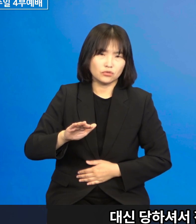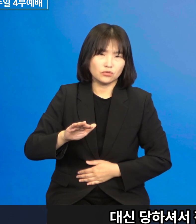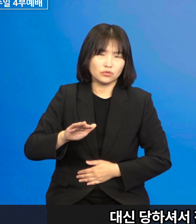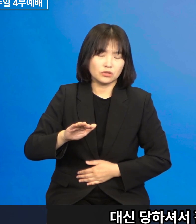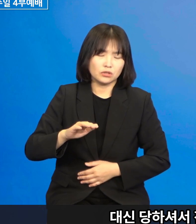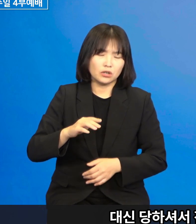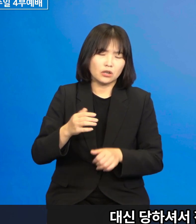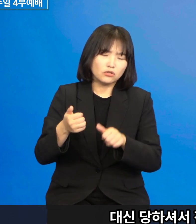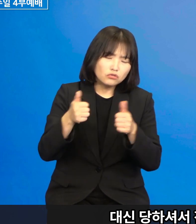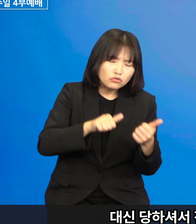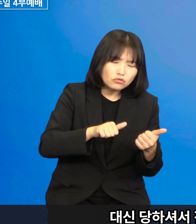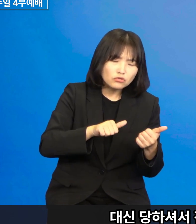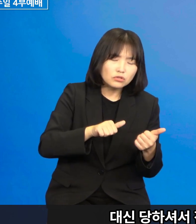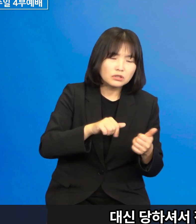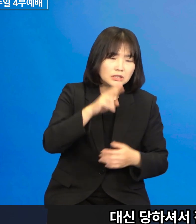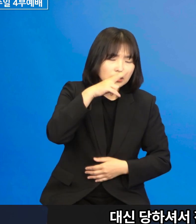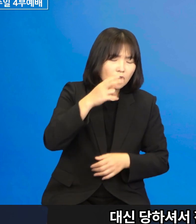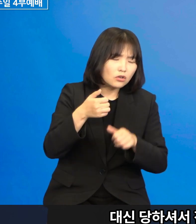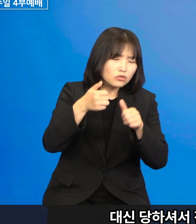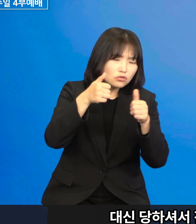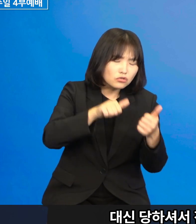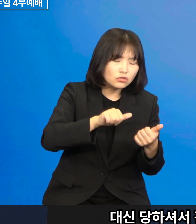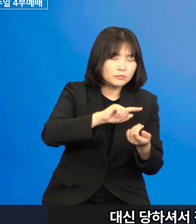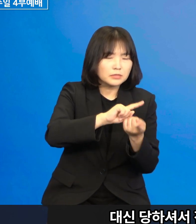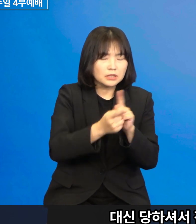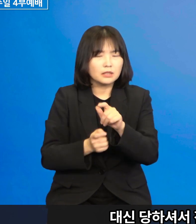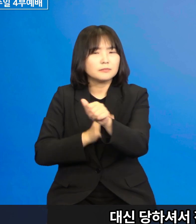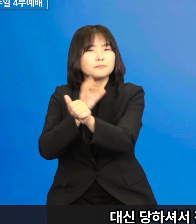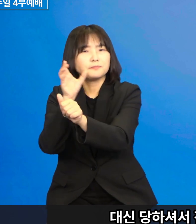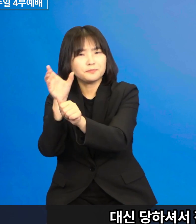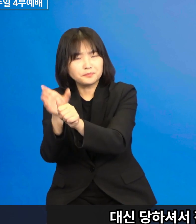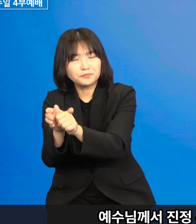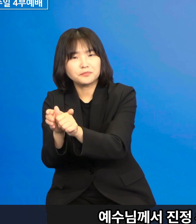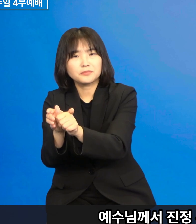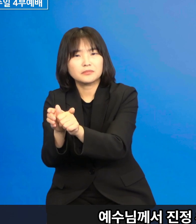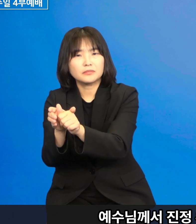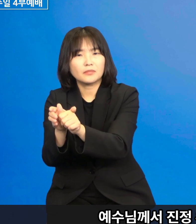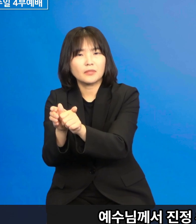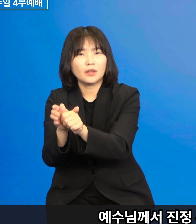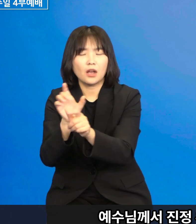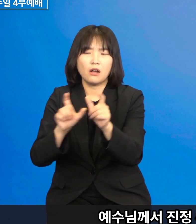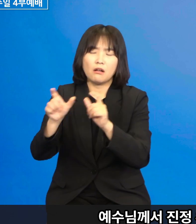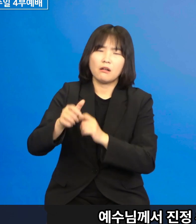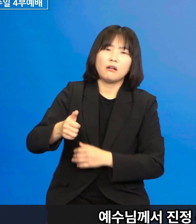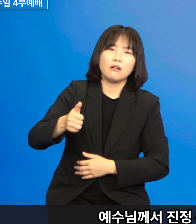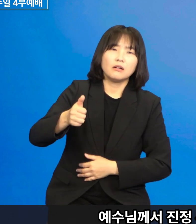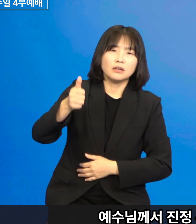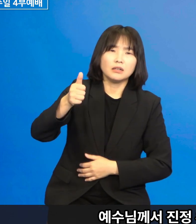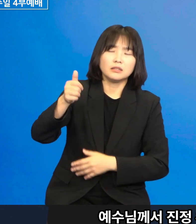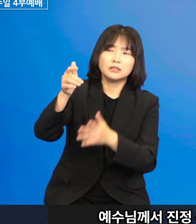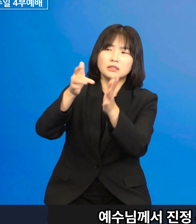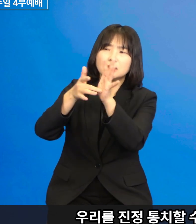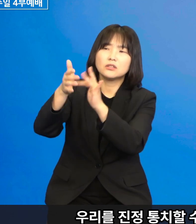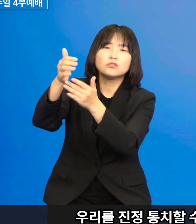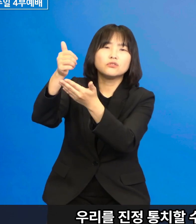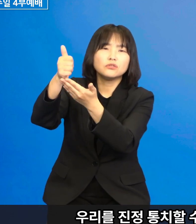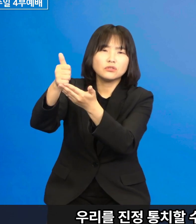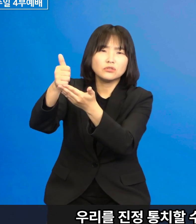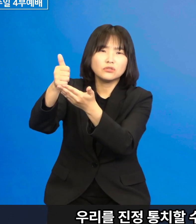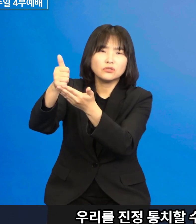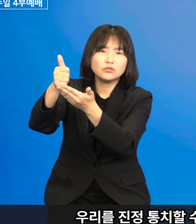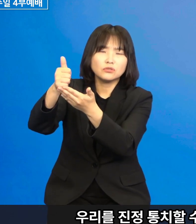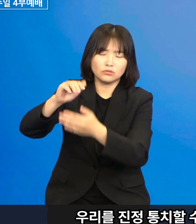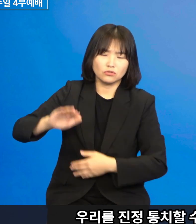당하셔서 진정 더 나은 다윗이신 예수님께서 진정 우리에게 생명을 주시고 우리를